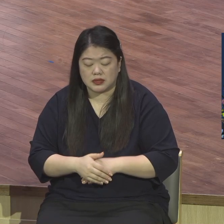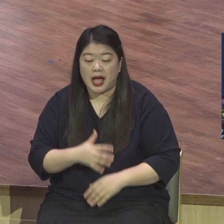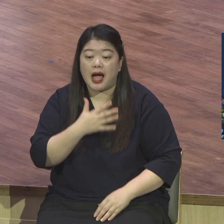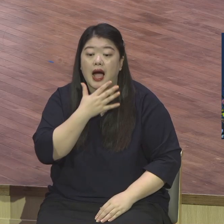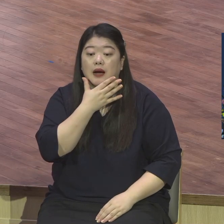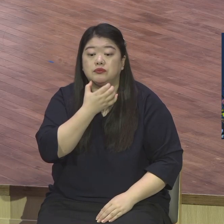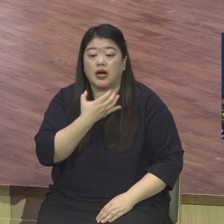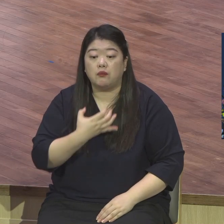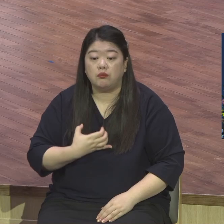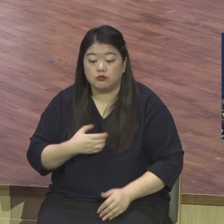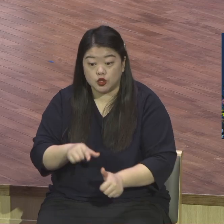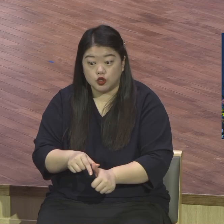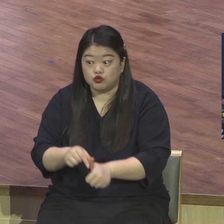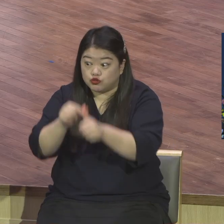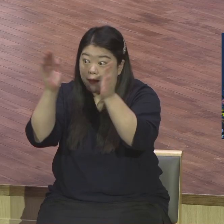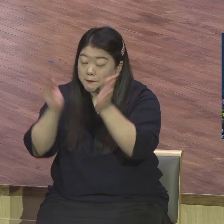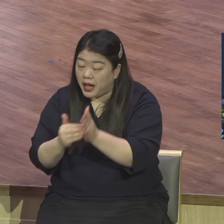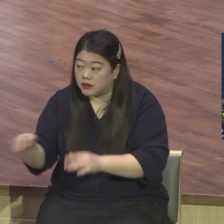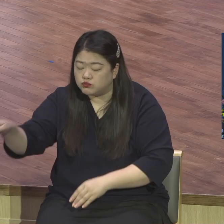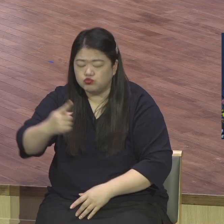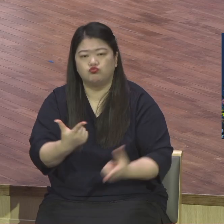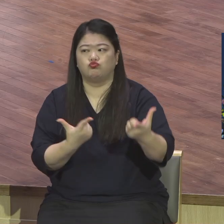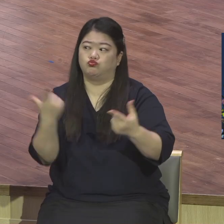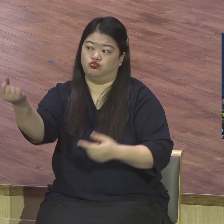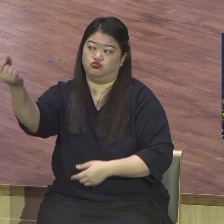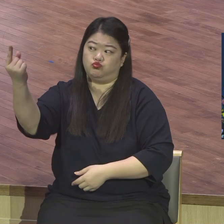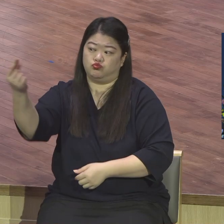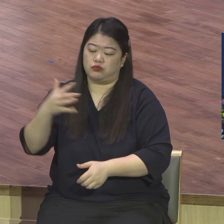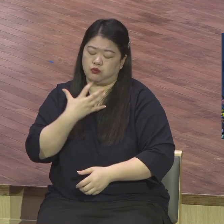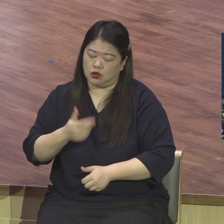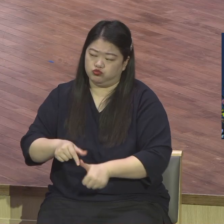아브라함이 믿음으로 구원받았냐?